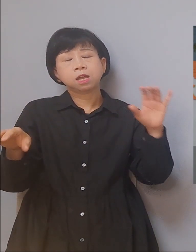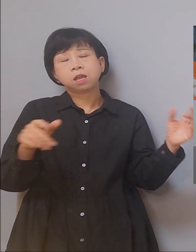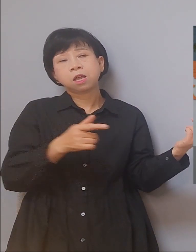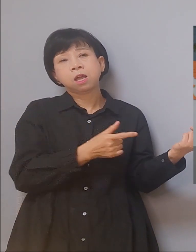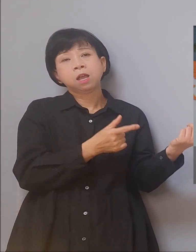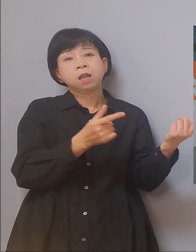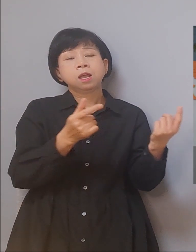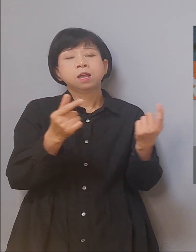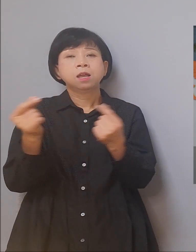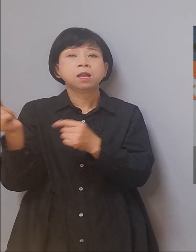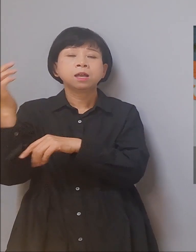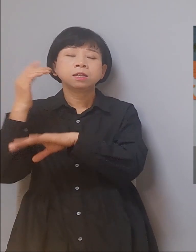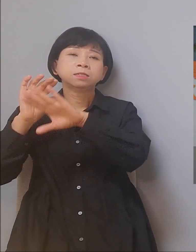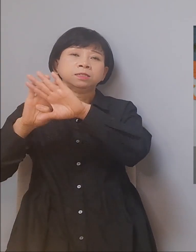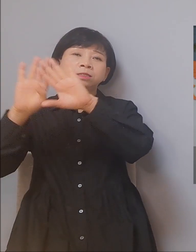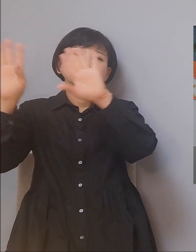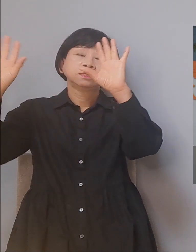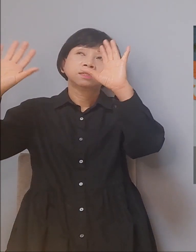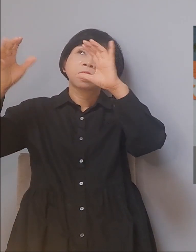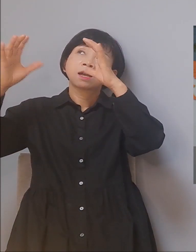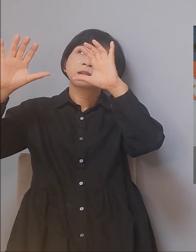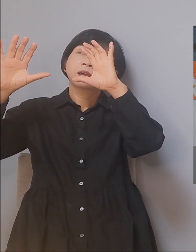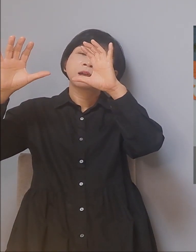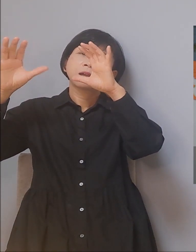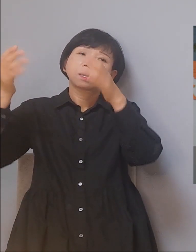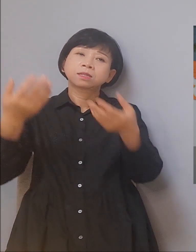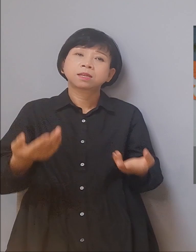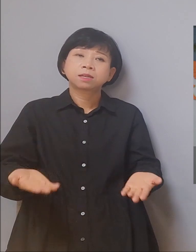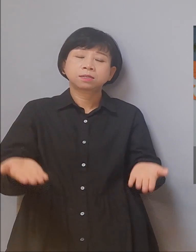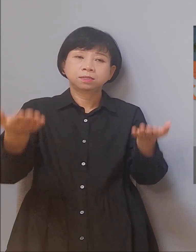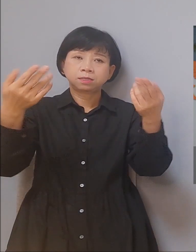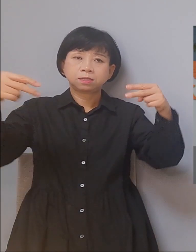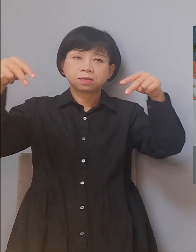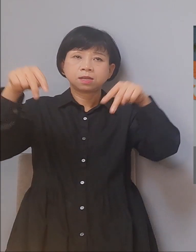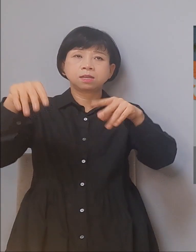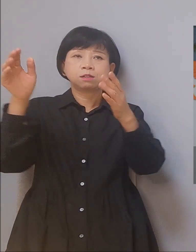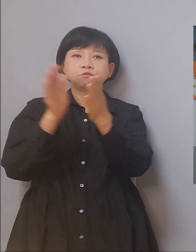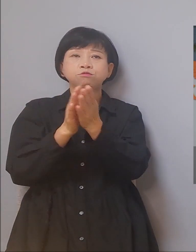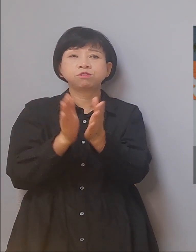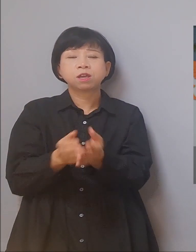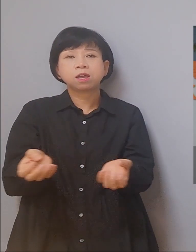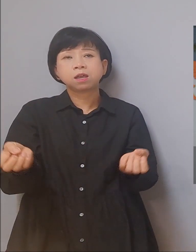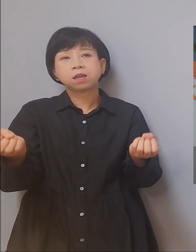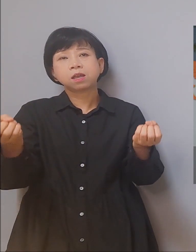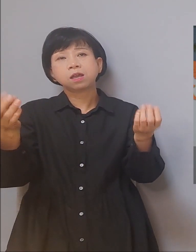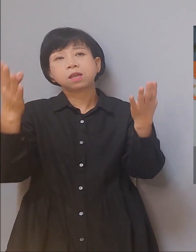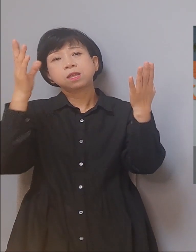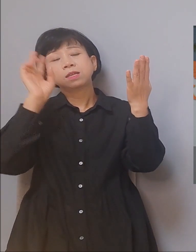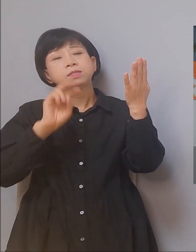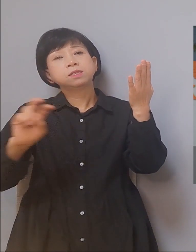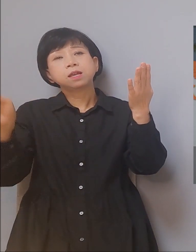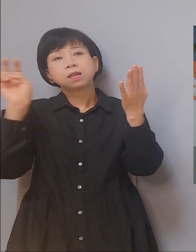어디나. 우리 모두 함께 일어나 주님을 찬양합니다. 할렐루야